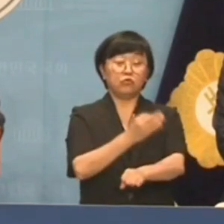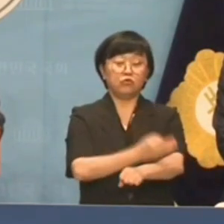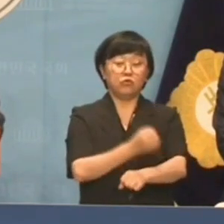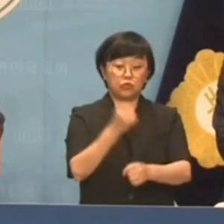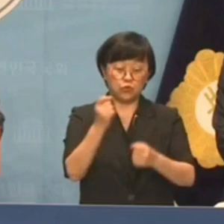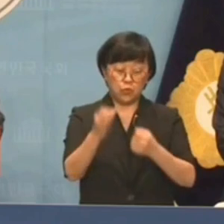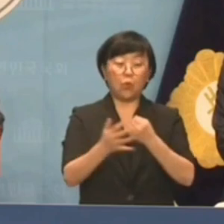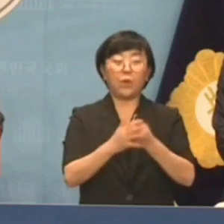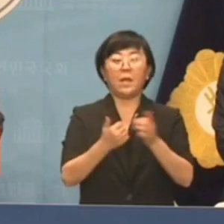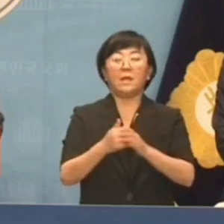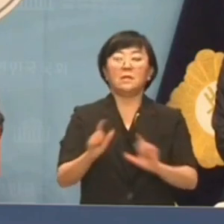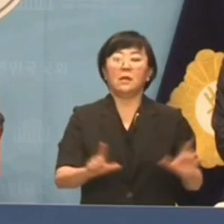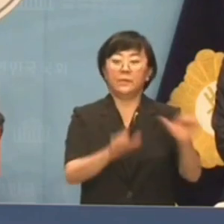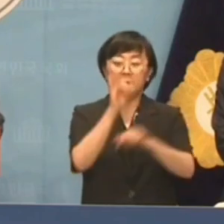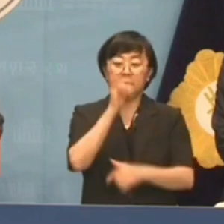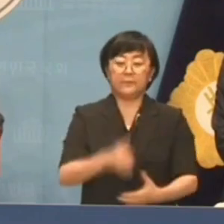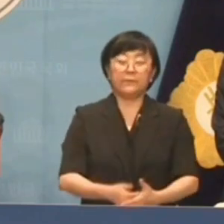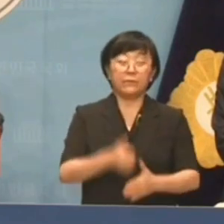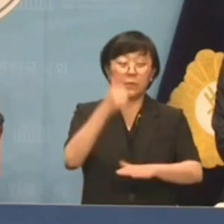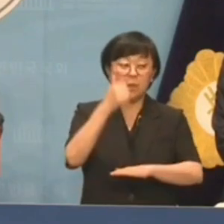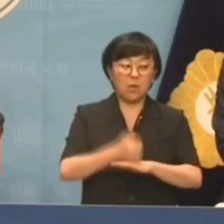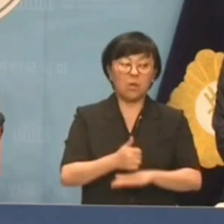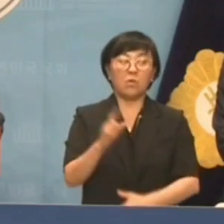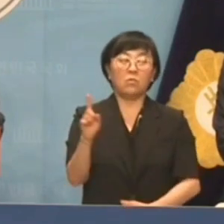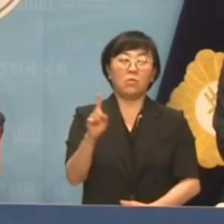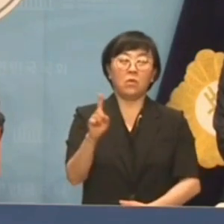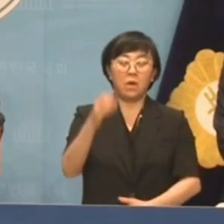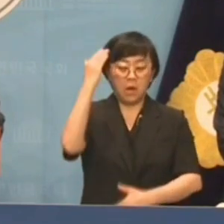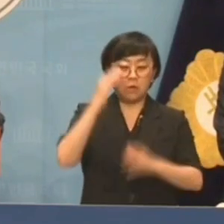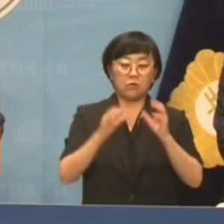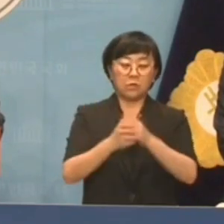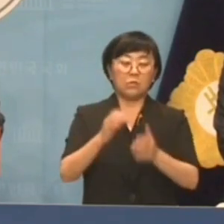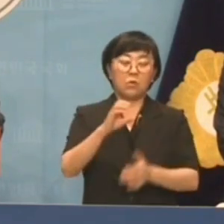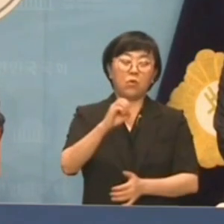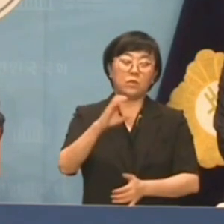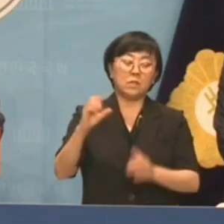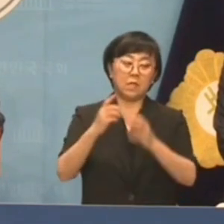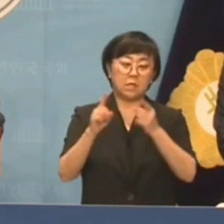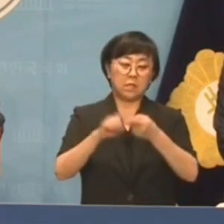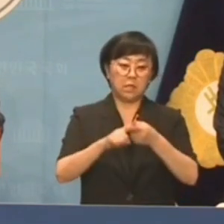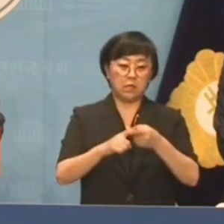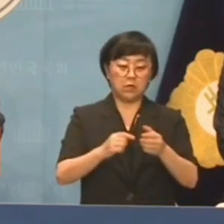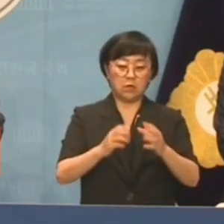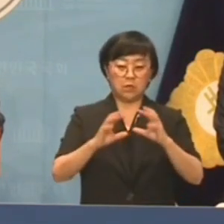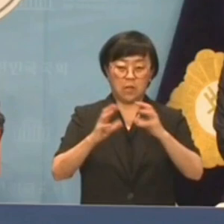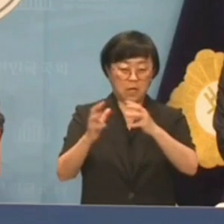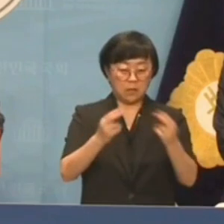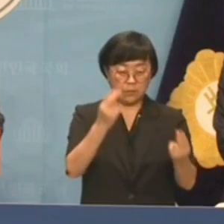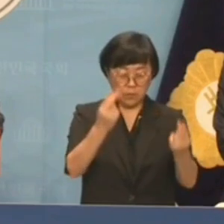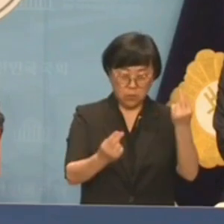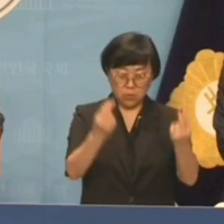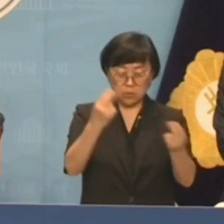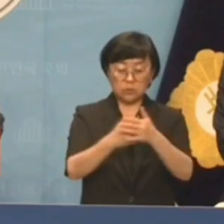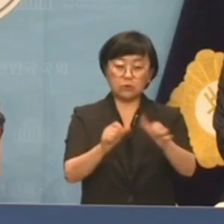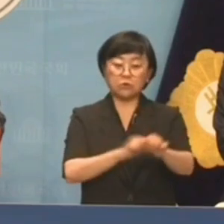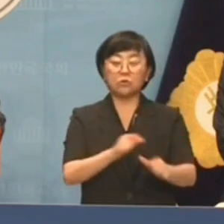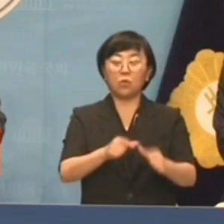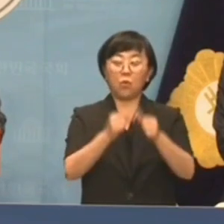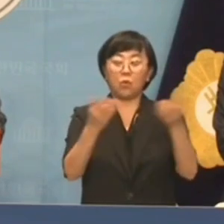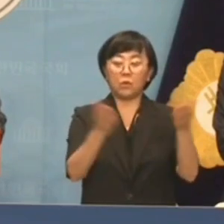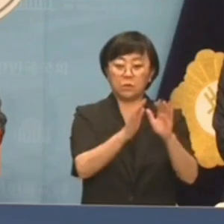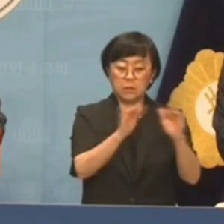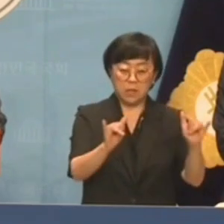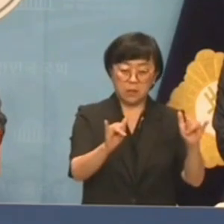벗어나지 못하고 있습니다. 결론적으로 한국은 이미 OECD 주요국과 비해 주요 국가들에 비해서